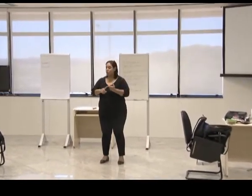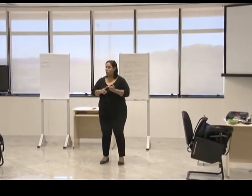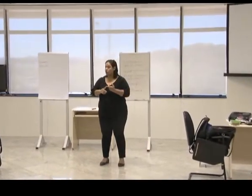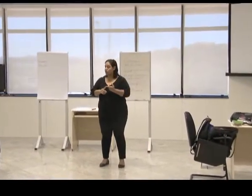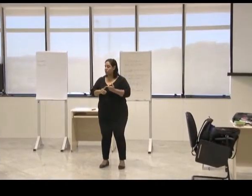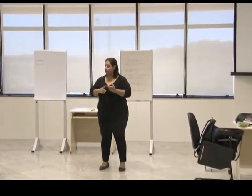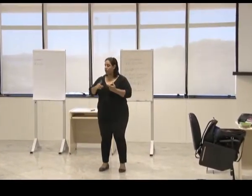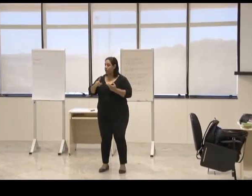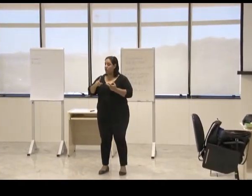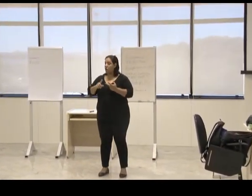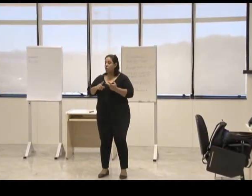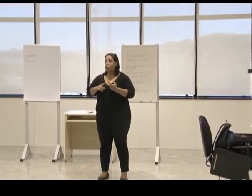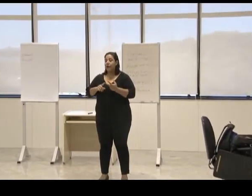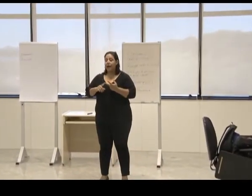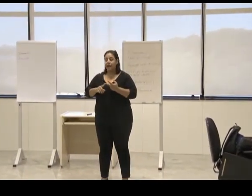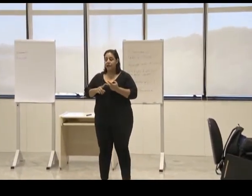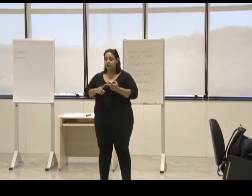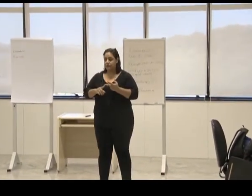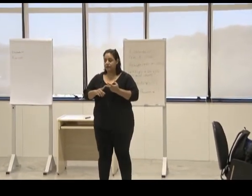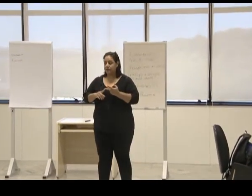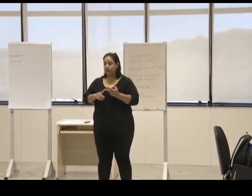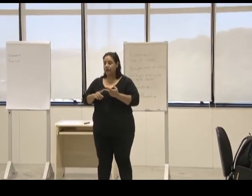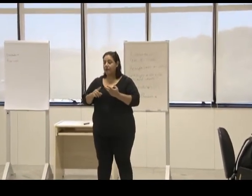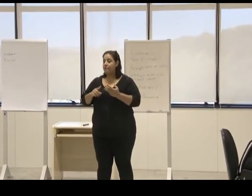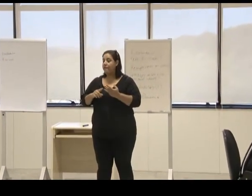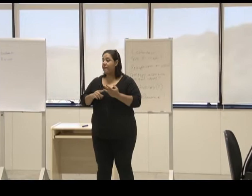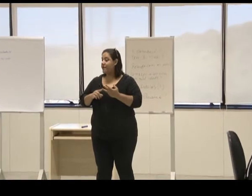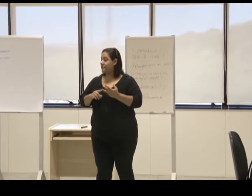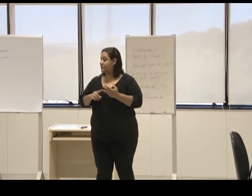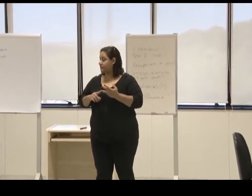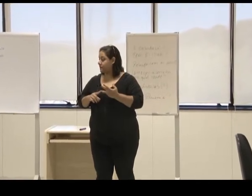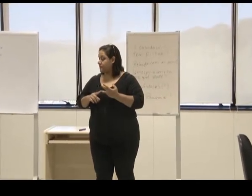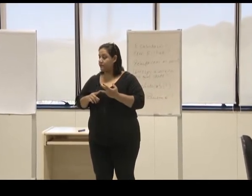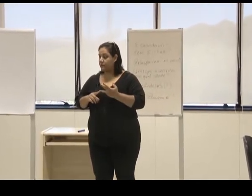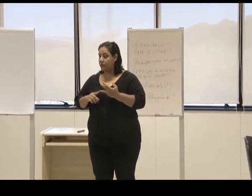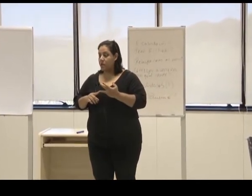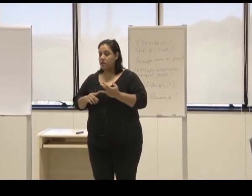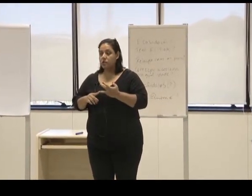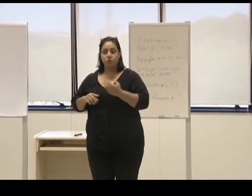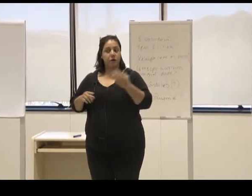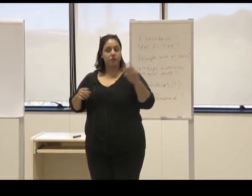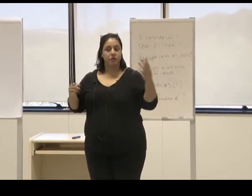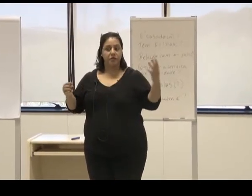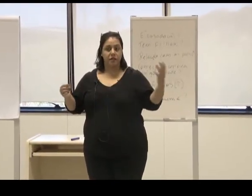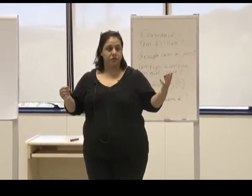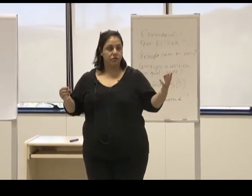pessoas, lugares, festas. A gente pode fazer isso.